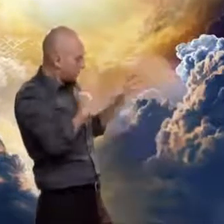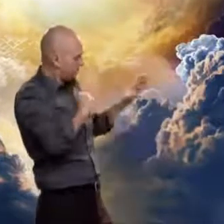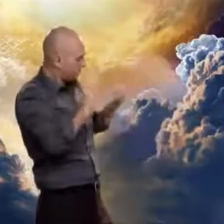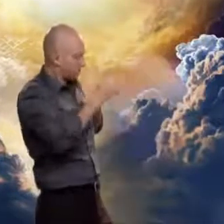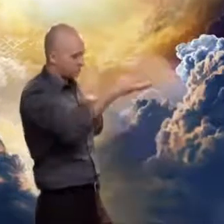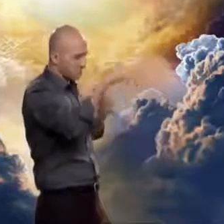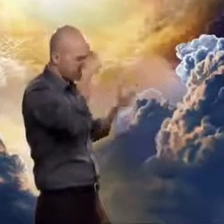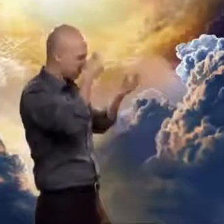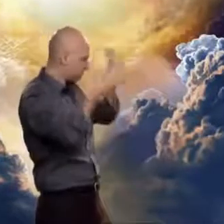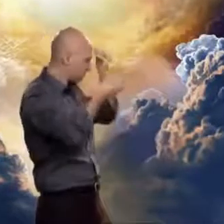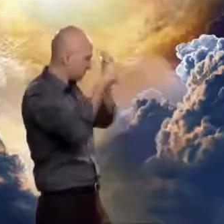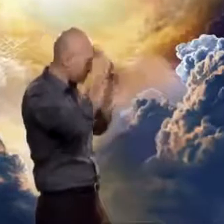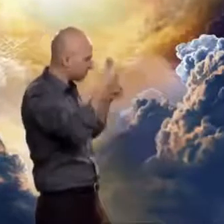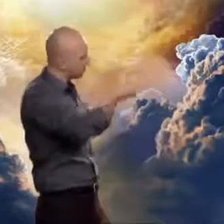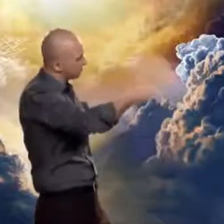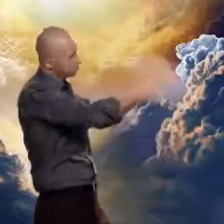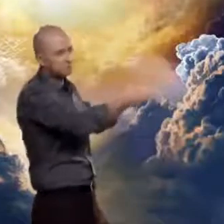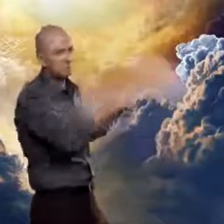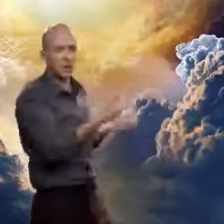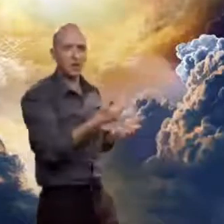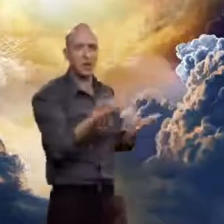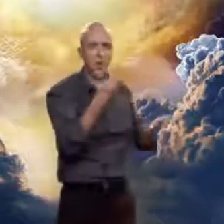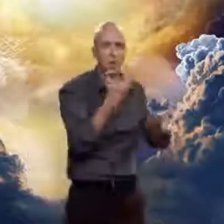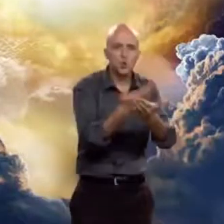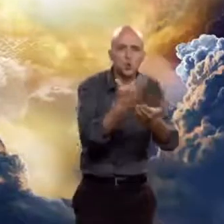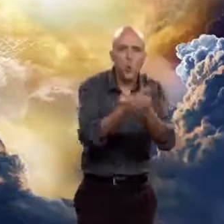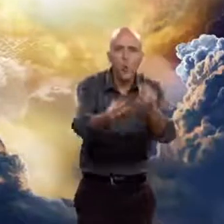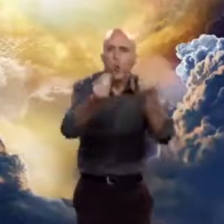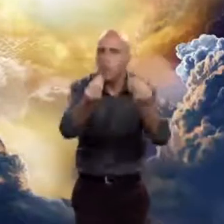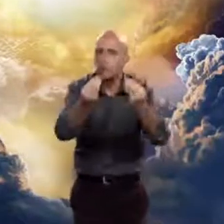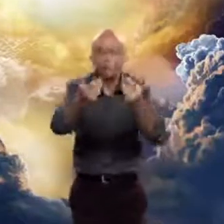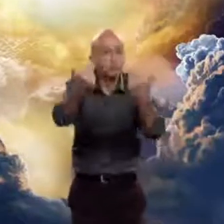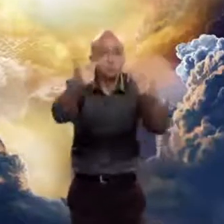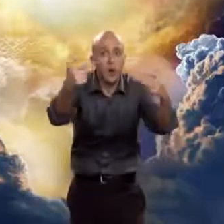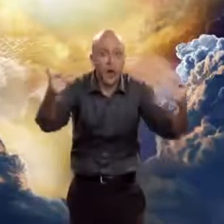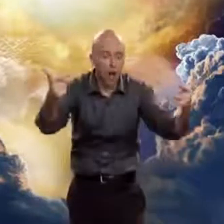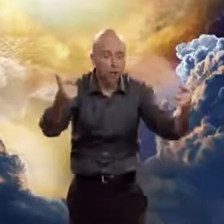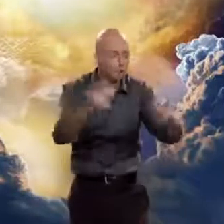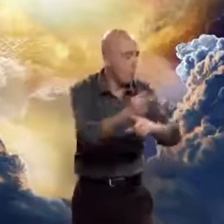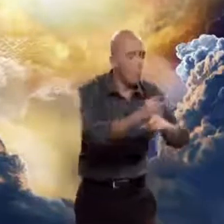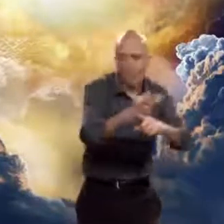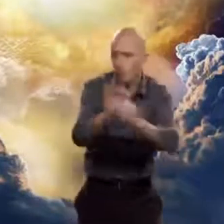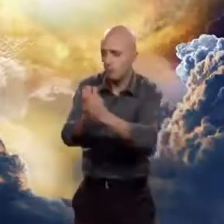líderes religiosos os desviem da luz. Satanás atrai multidões ao ligá-las